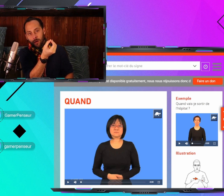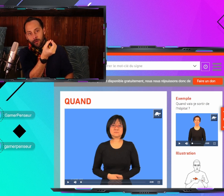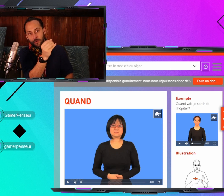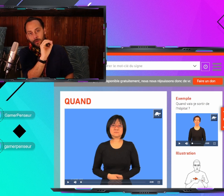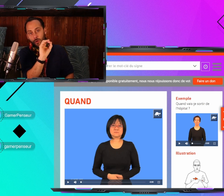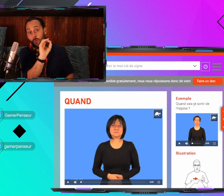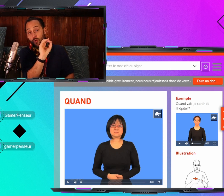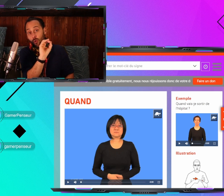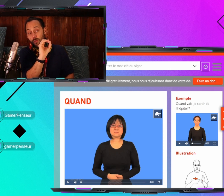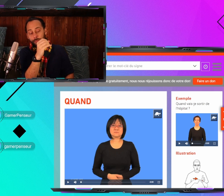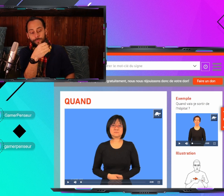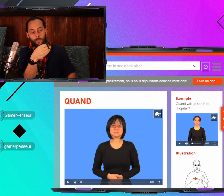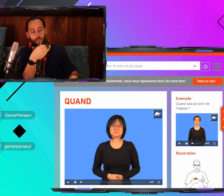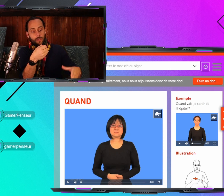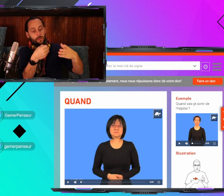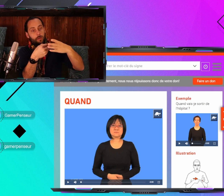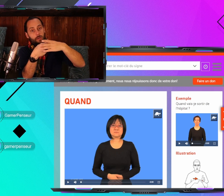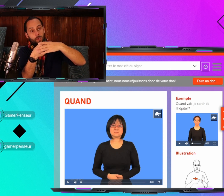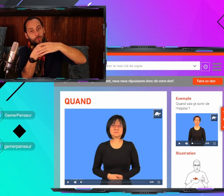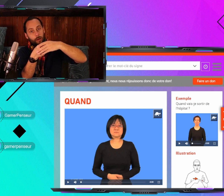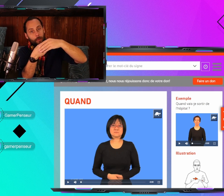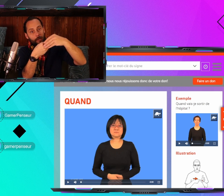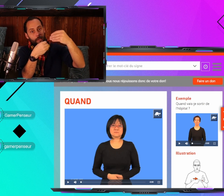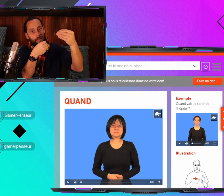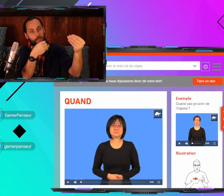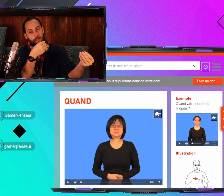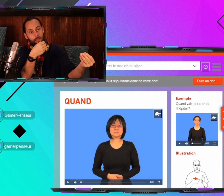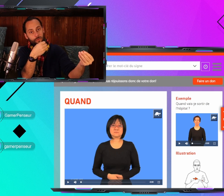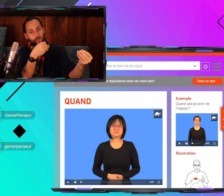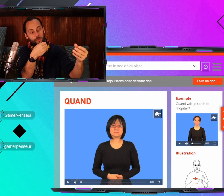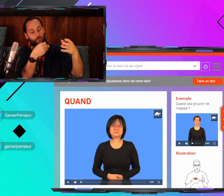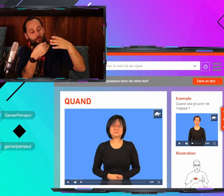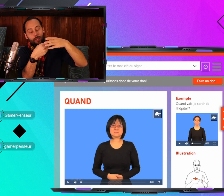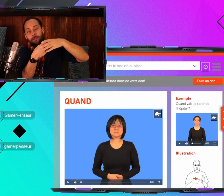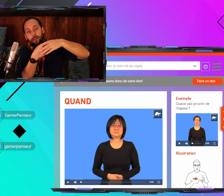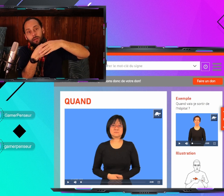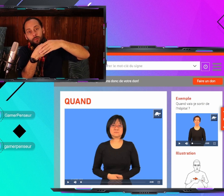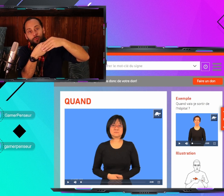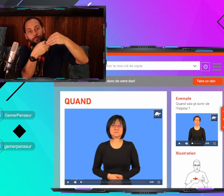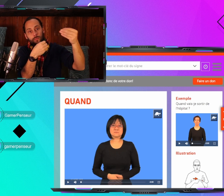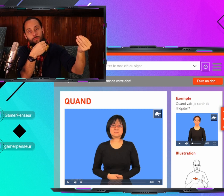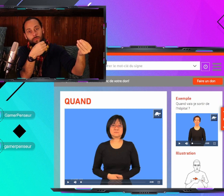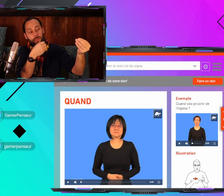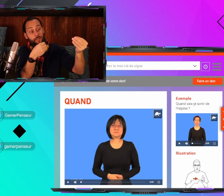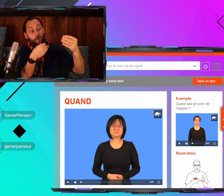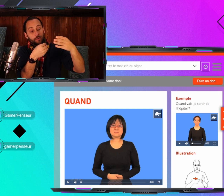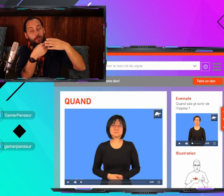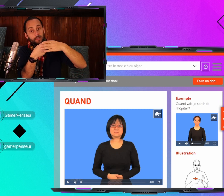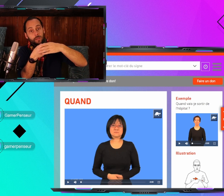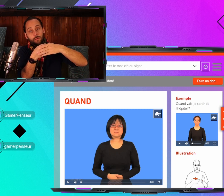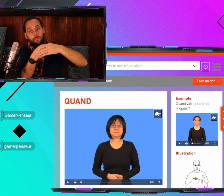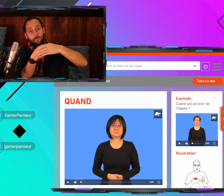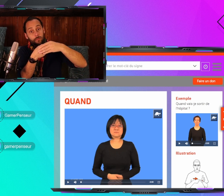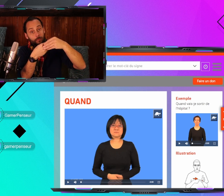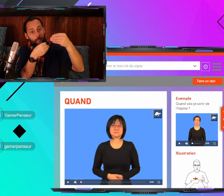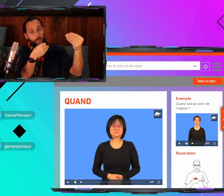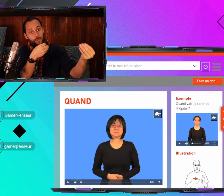comme comme le haut. Et puis la main qui indique quelque chose qu'on extrait un peu. C'est sortir,